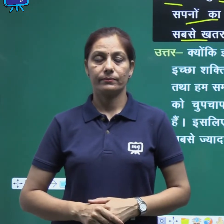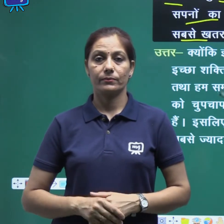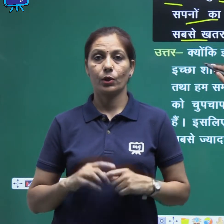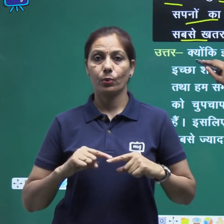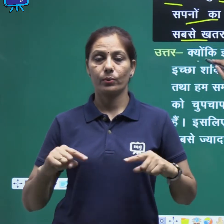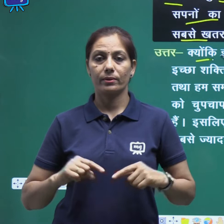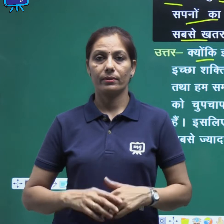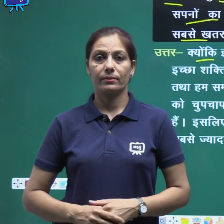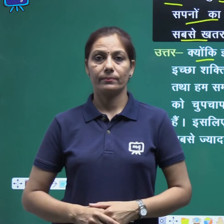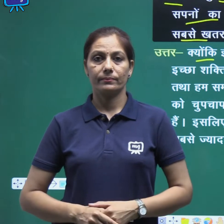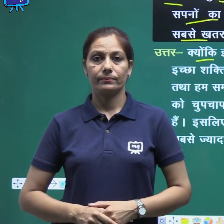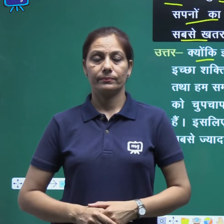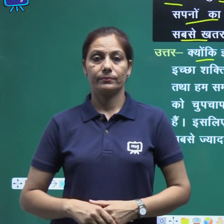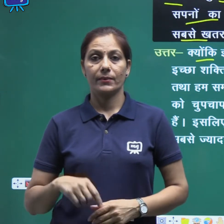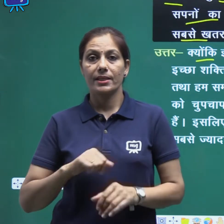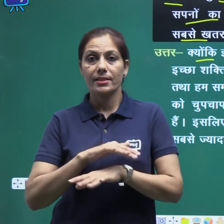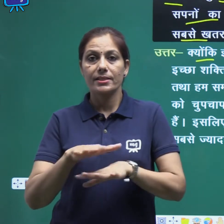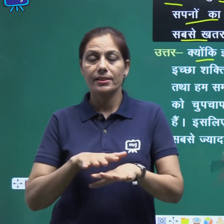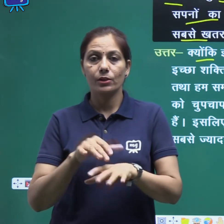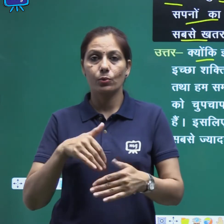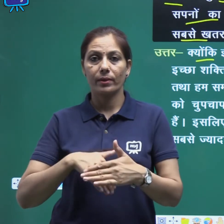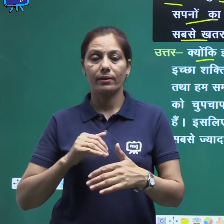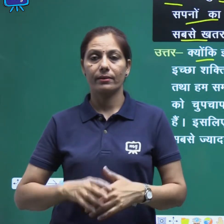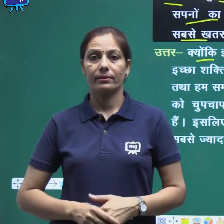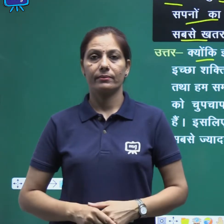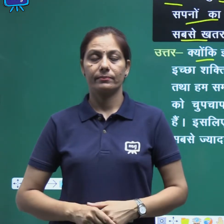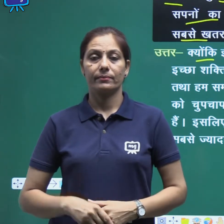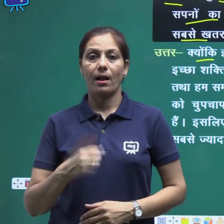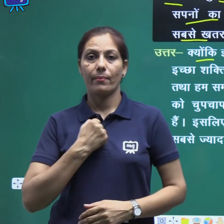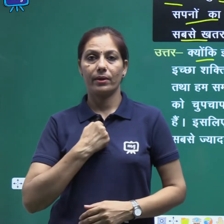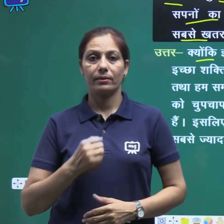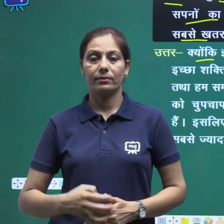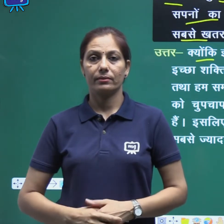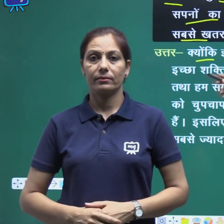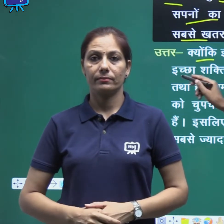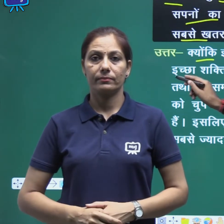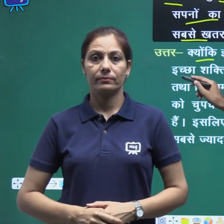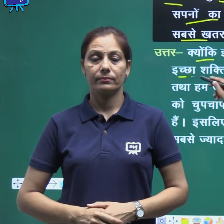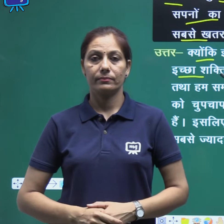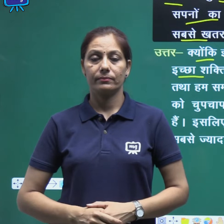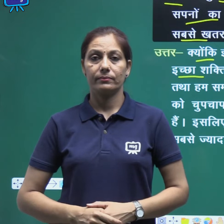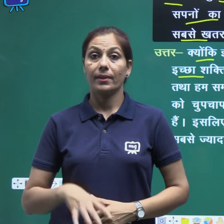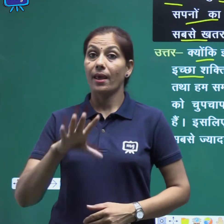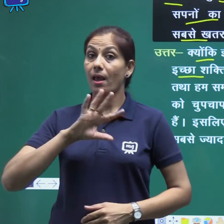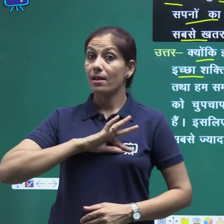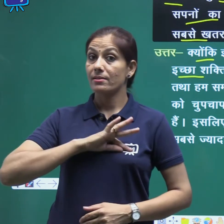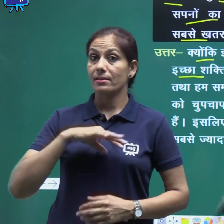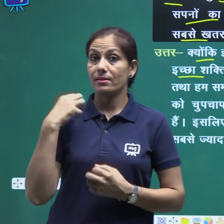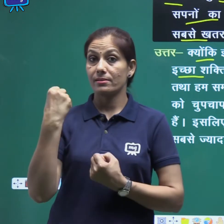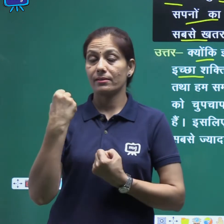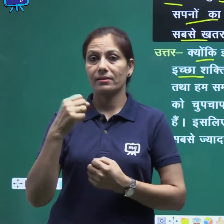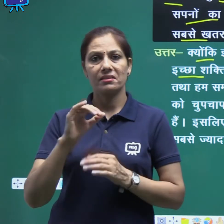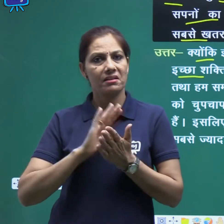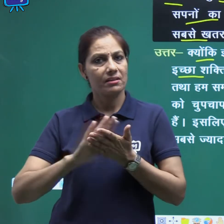क्योंकि इन स्थितियों में हमारी इच्छा शक्ति समाप्त हो जाती है